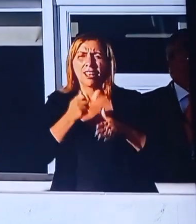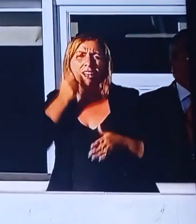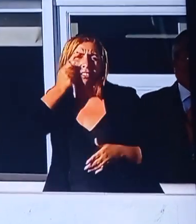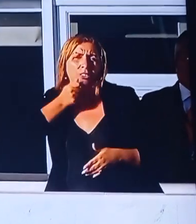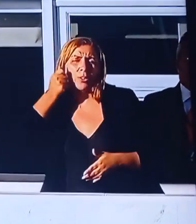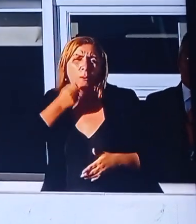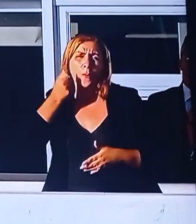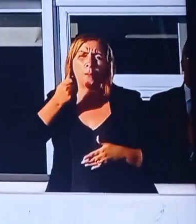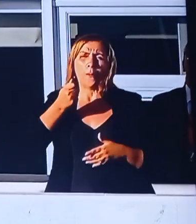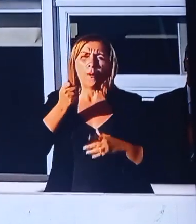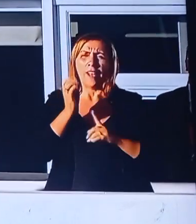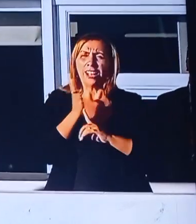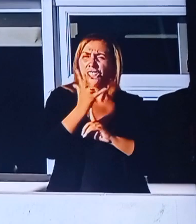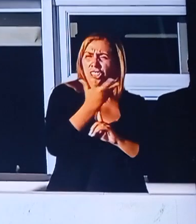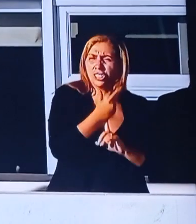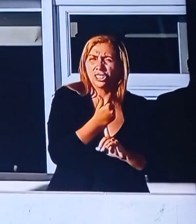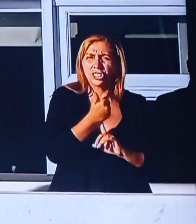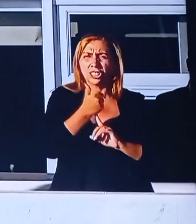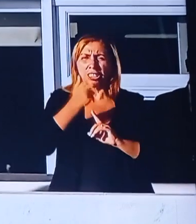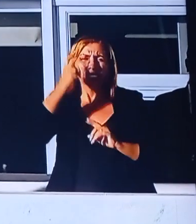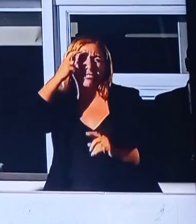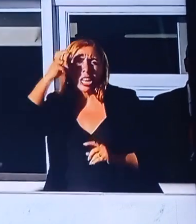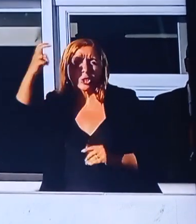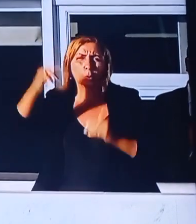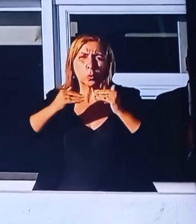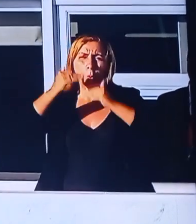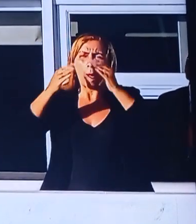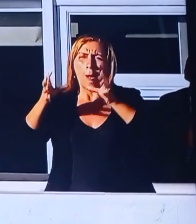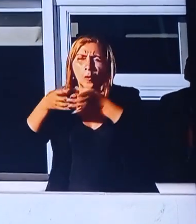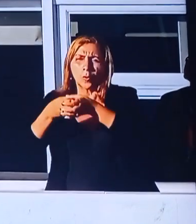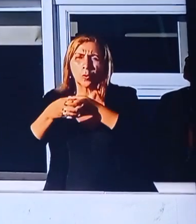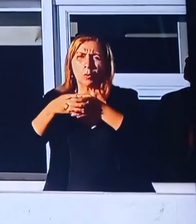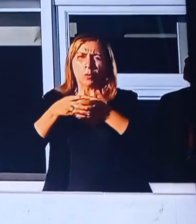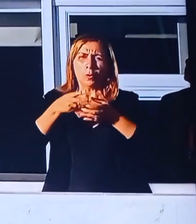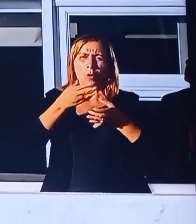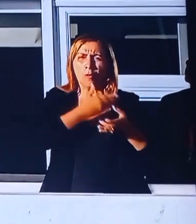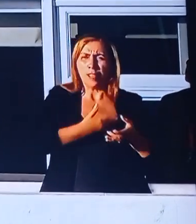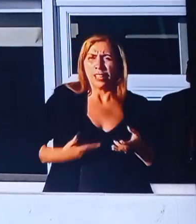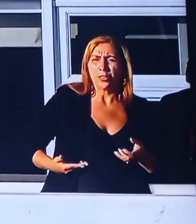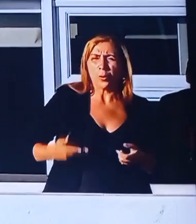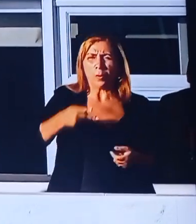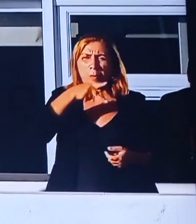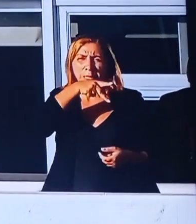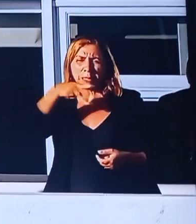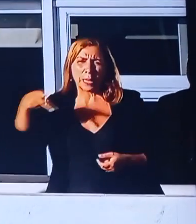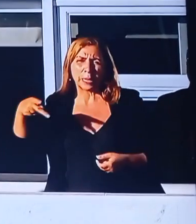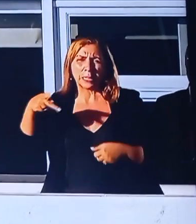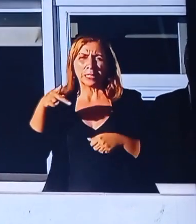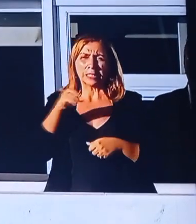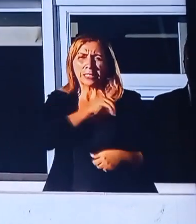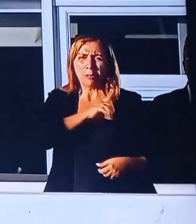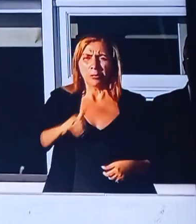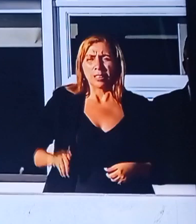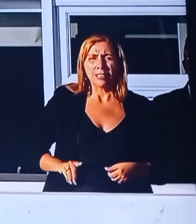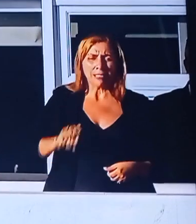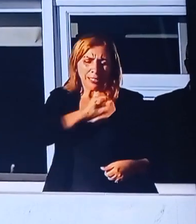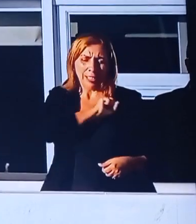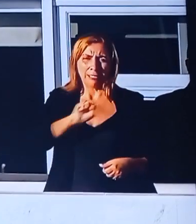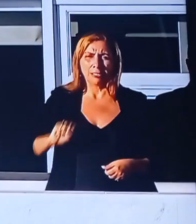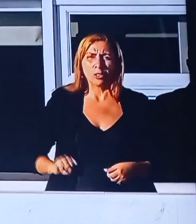artistas, intelectuais, governadores, prefeitos, deputados,